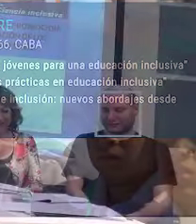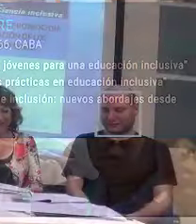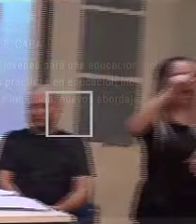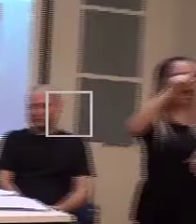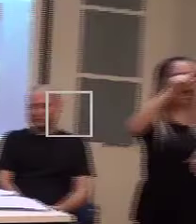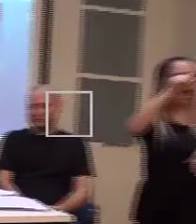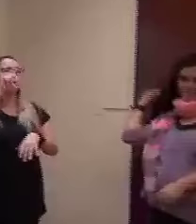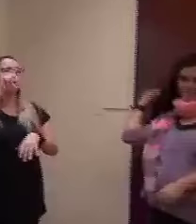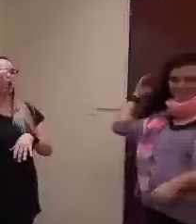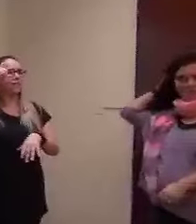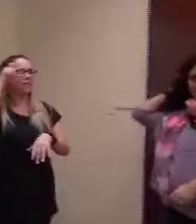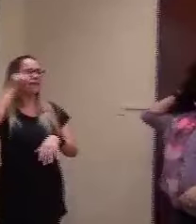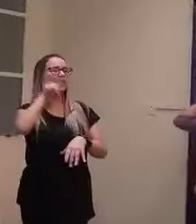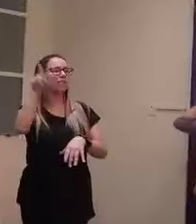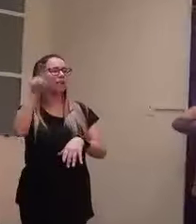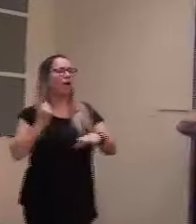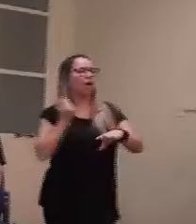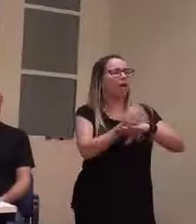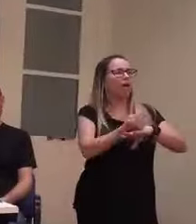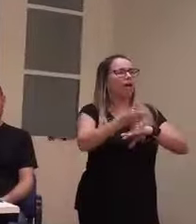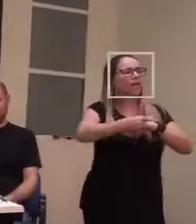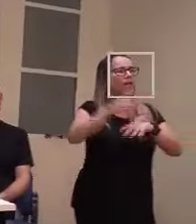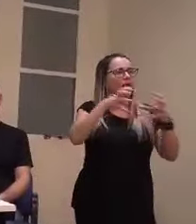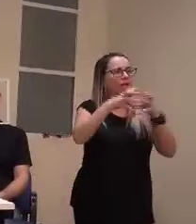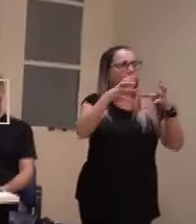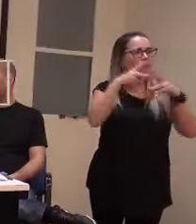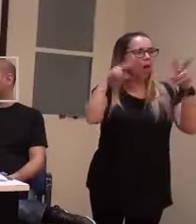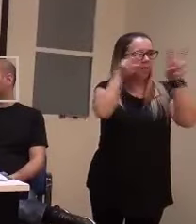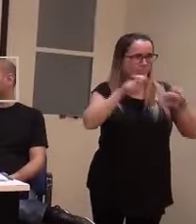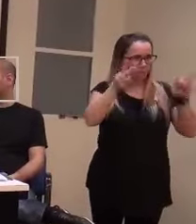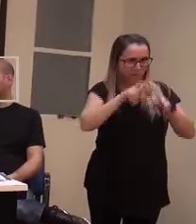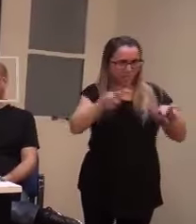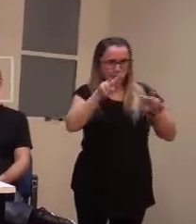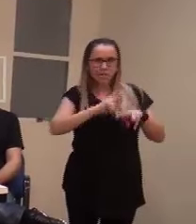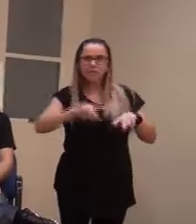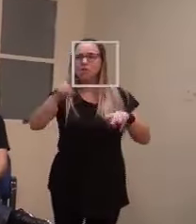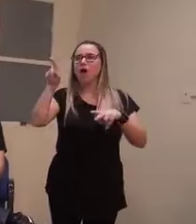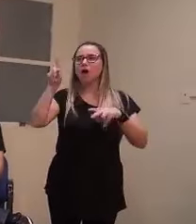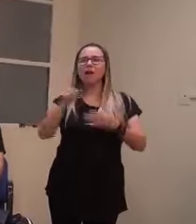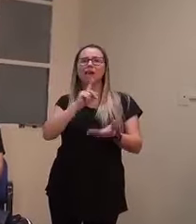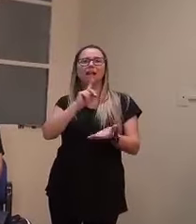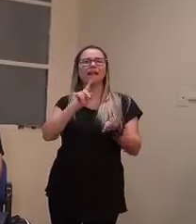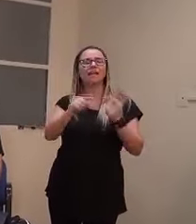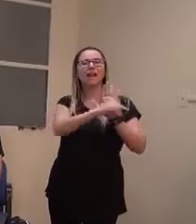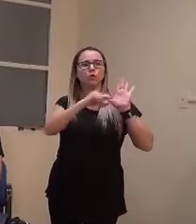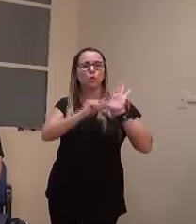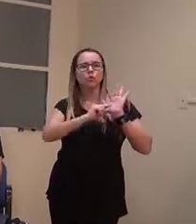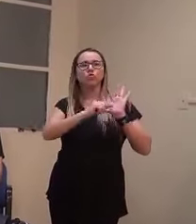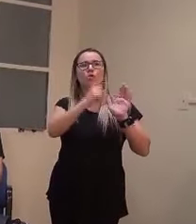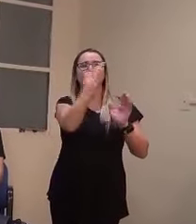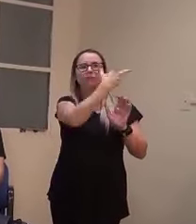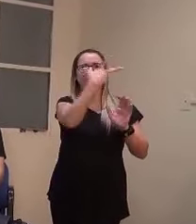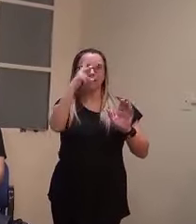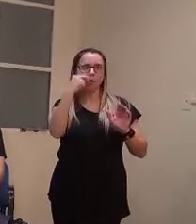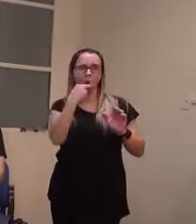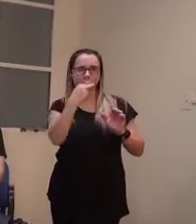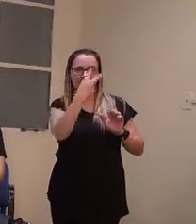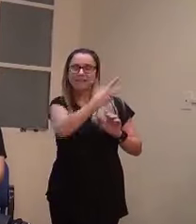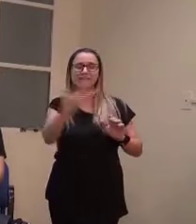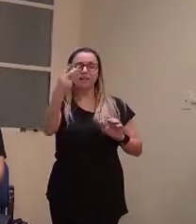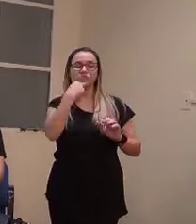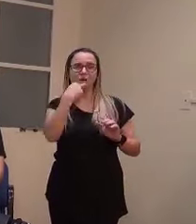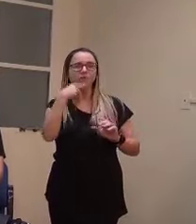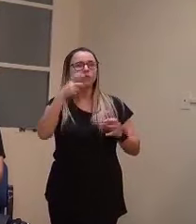y que hablar en representación del equipo de investigación resolución y 311 se trata de un equipo